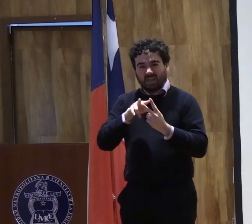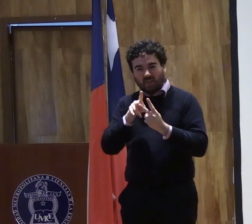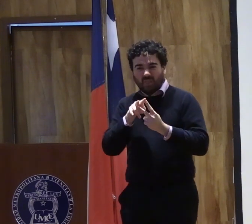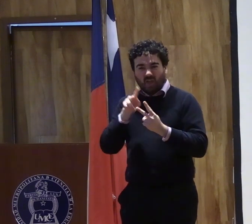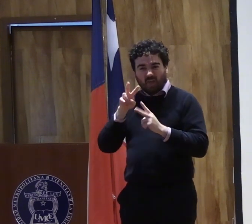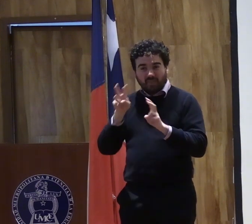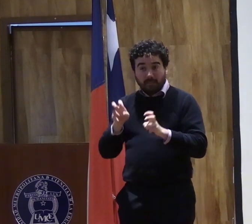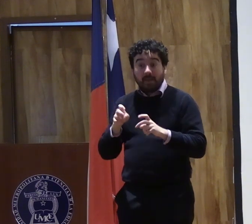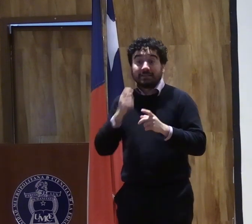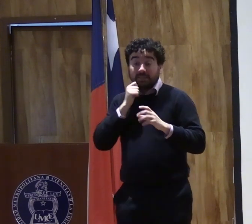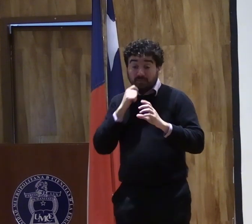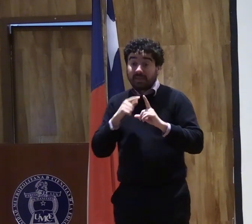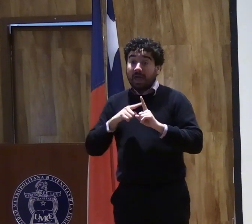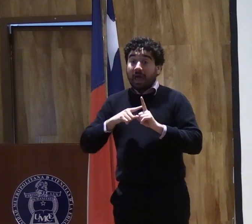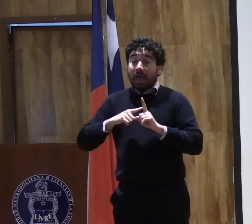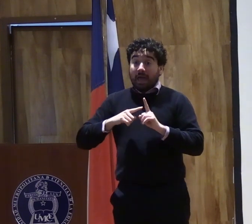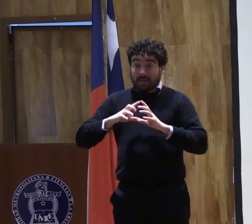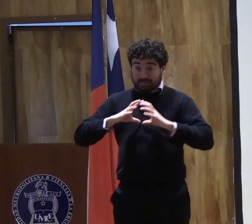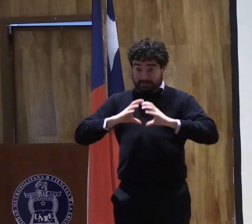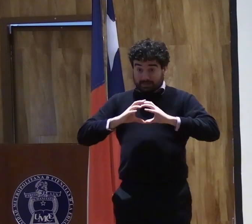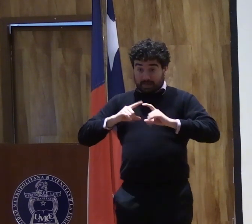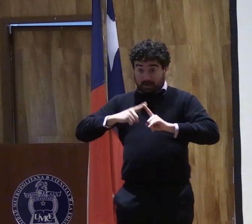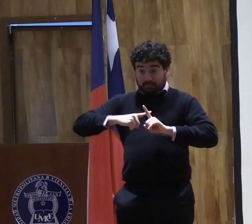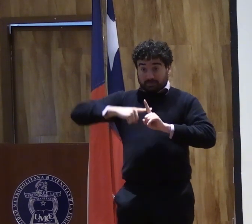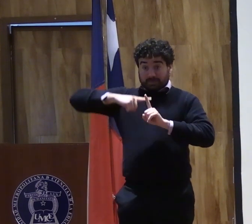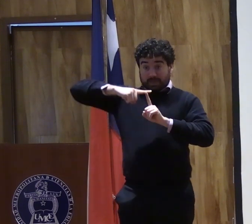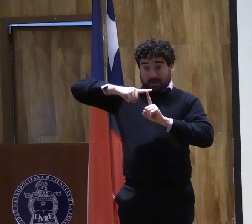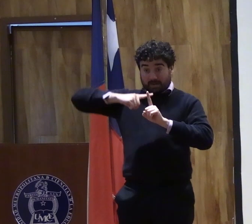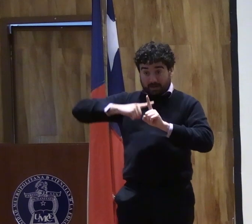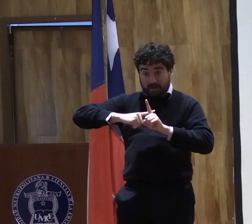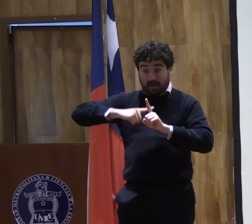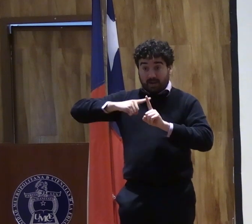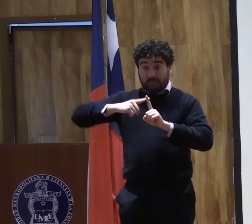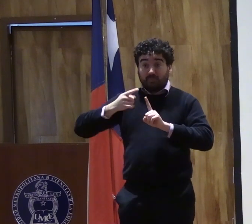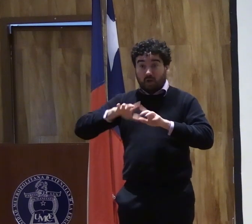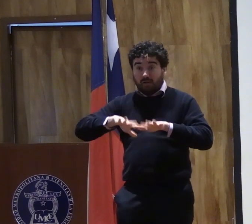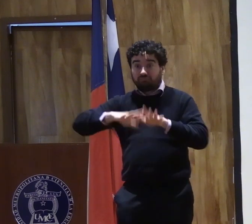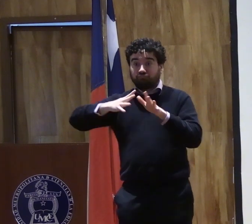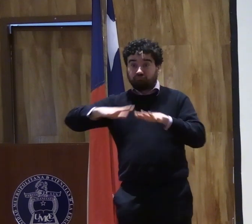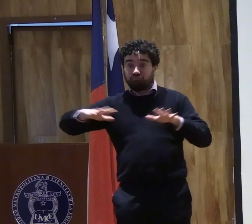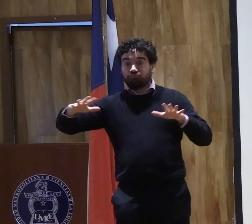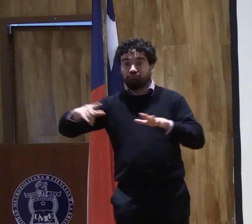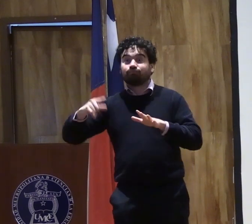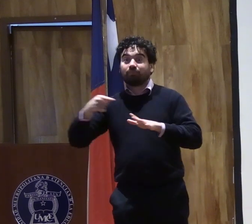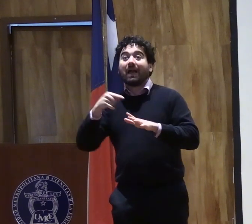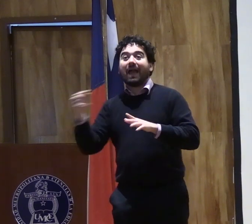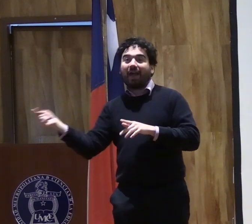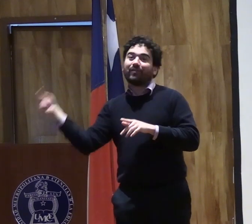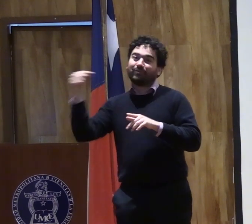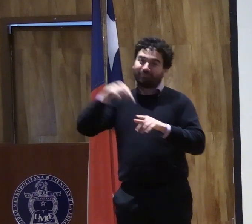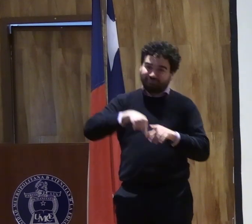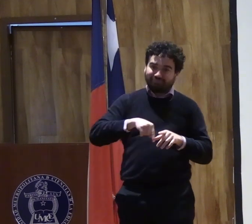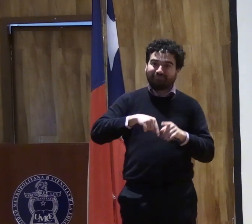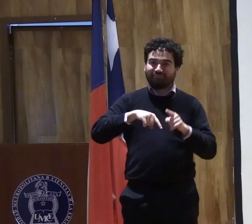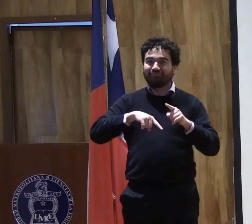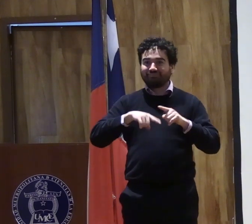regulación térmica de la Tierra que introducen los océanos, todo el efecto en la atmósfera,